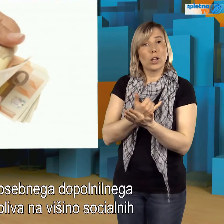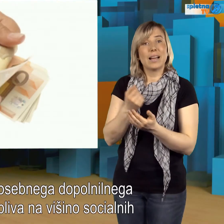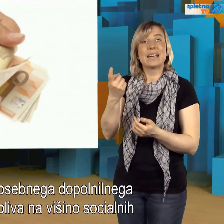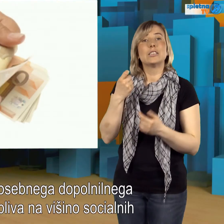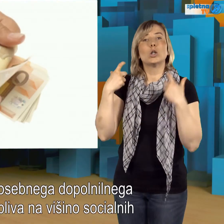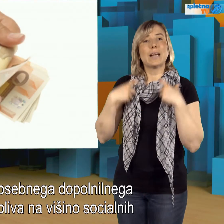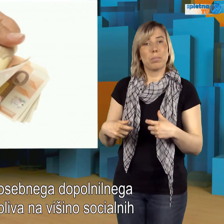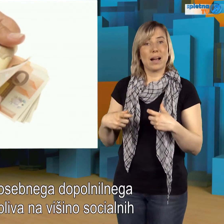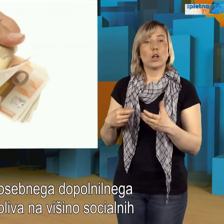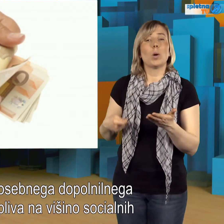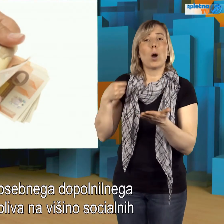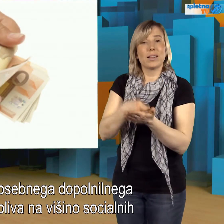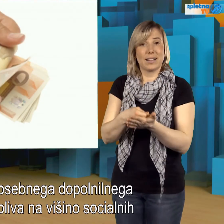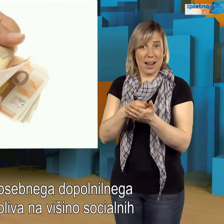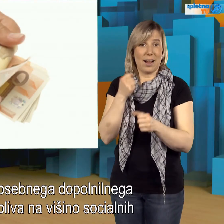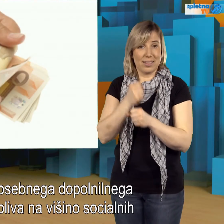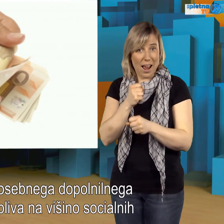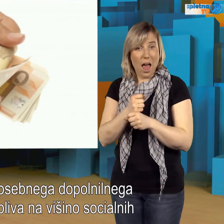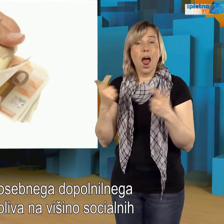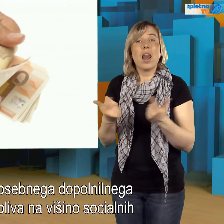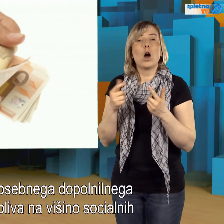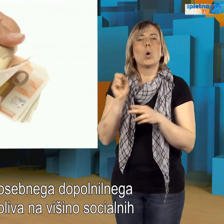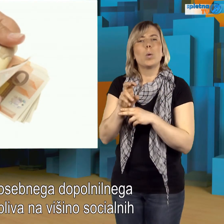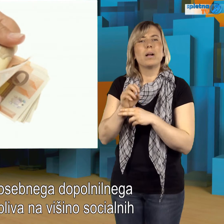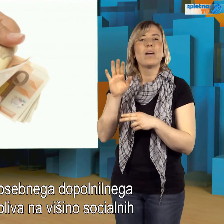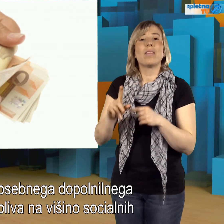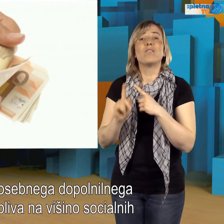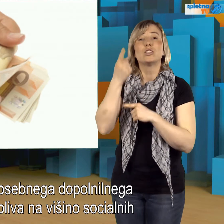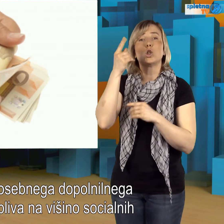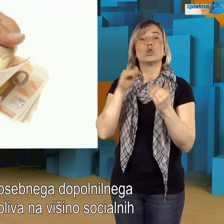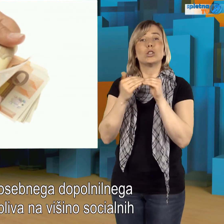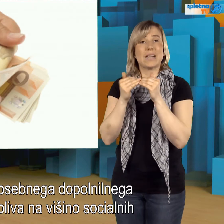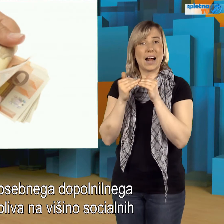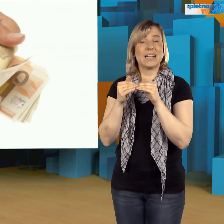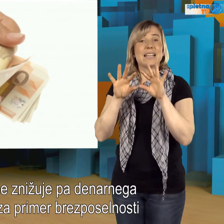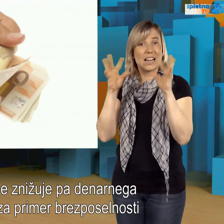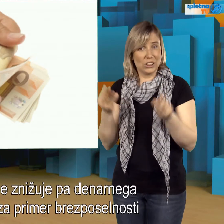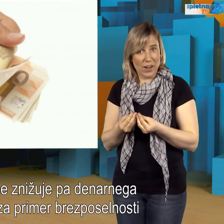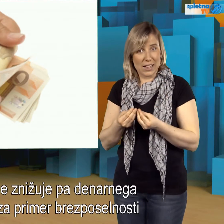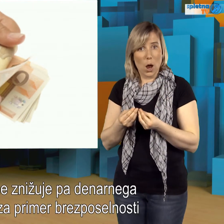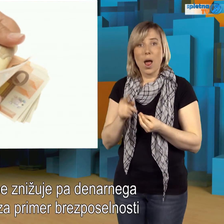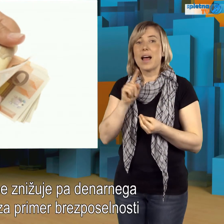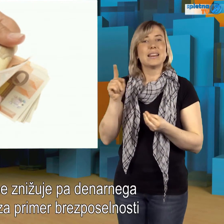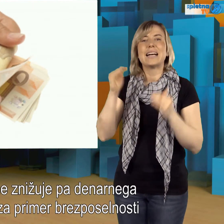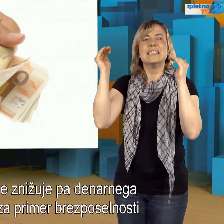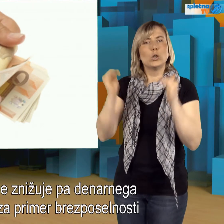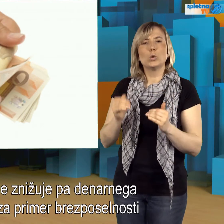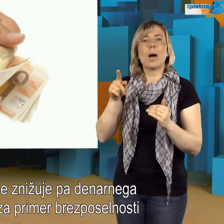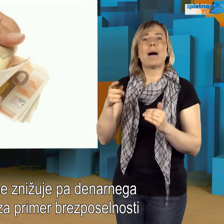Prihodek iz osebnega dopolnilnega dela lahko vpliva na višino socialnih transferjev, ne znižuje pa denarnega nadomestila za